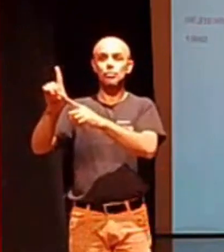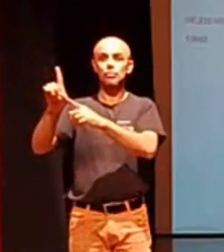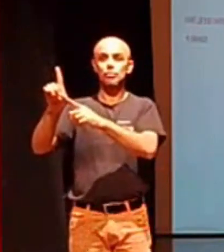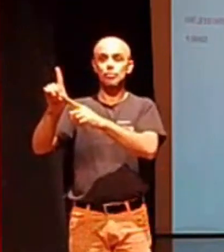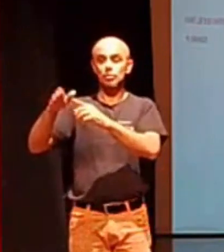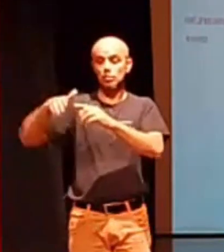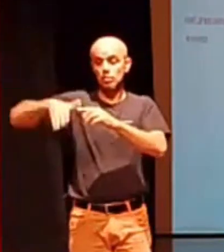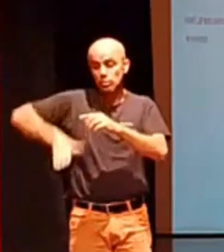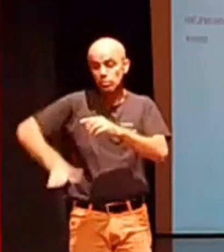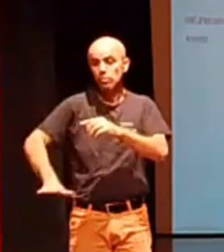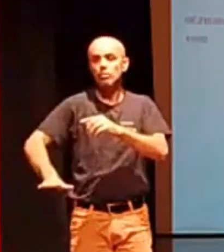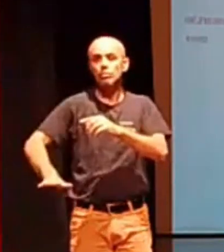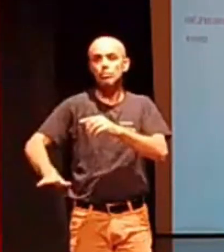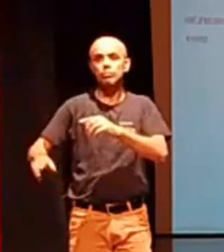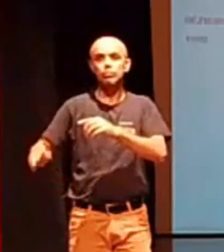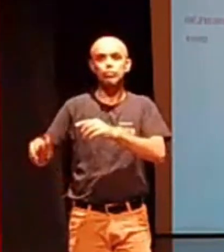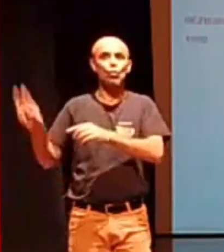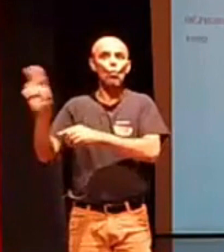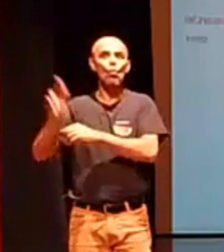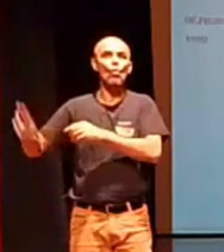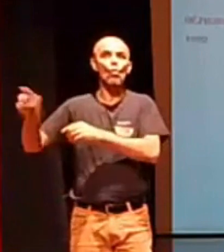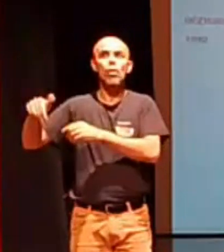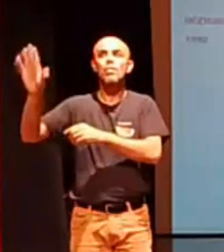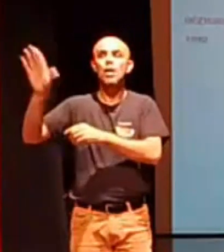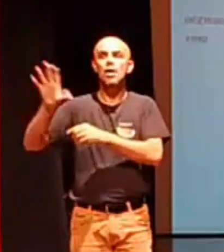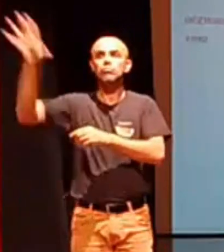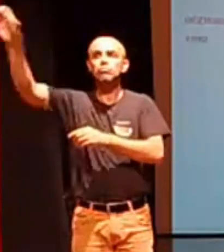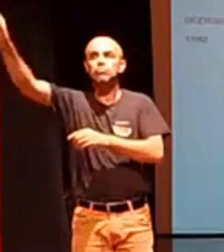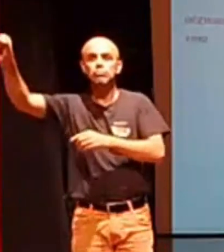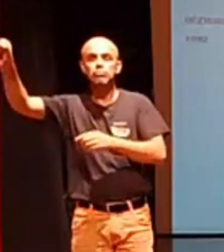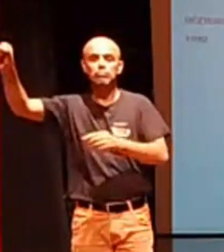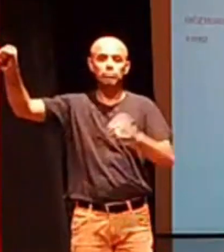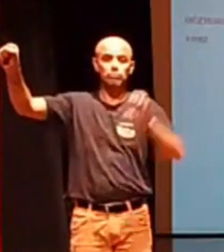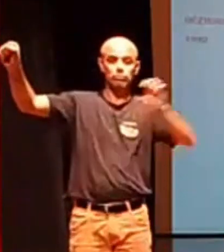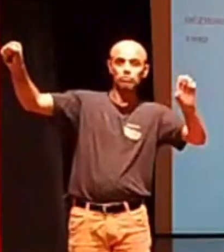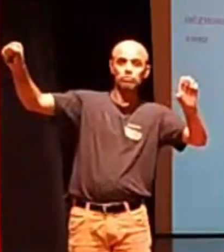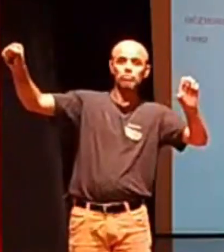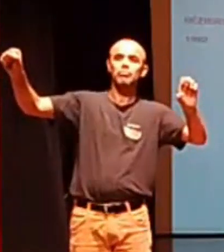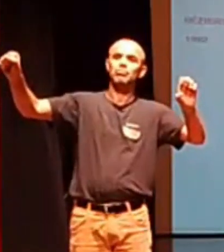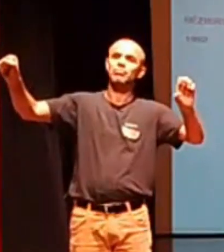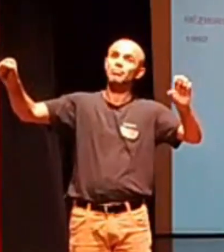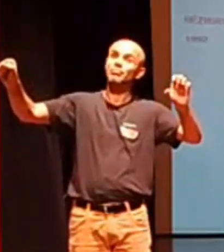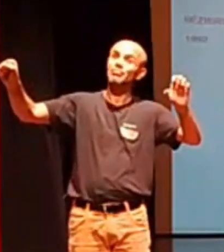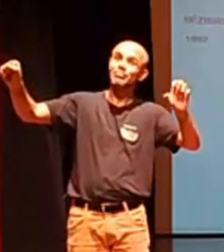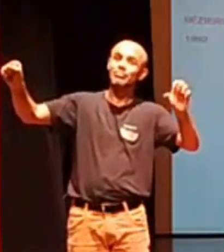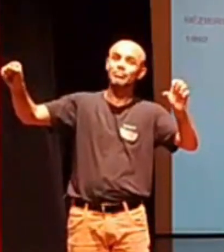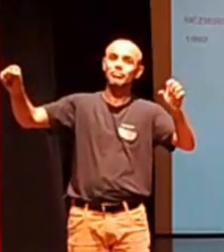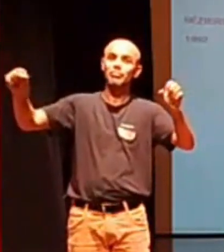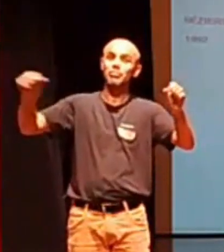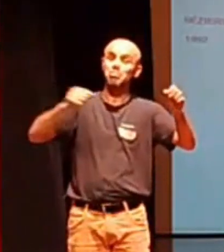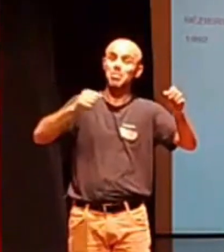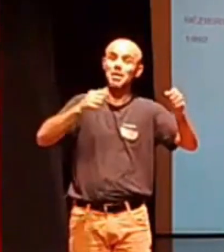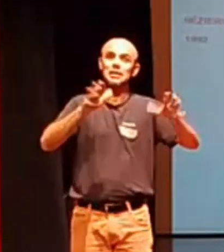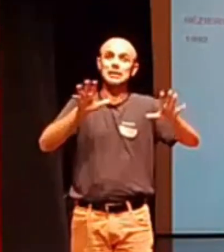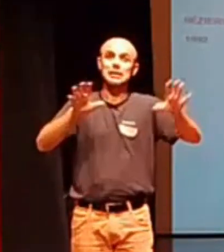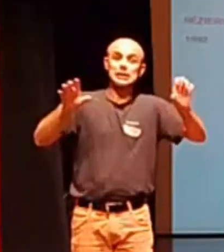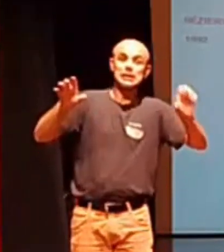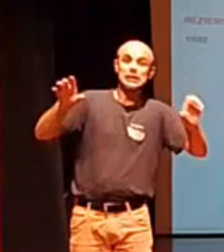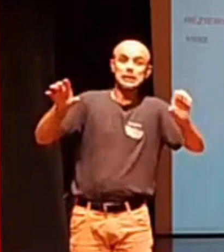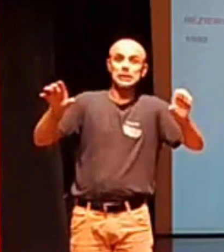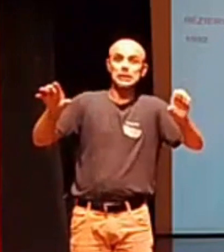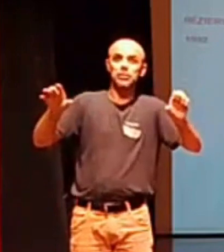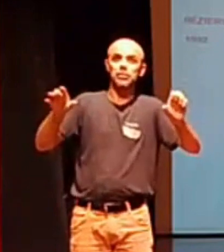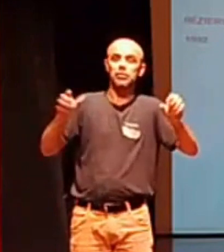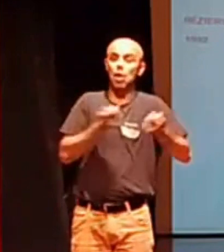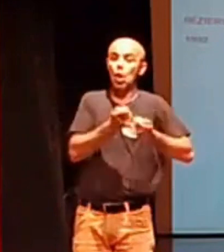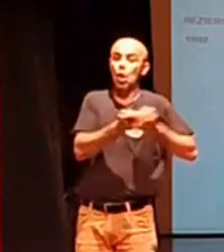é o nosso lado funcional, a gente pega as coisas, e o lado esquerdo é um pouco mais tenso, né? Porque ele mantém a gente. Então